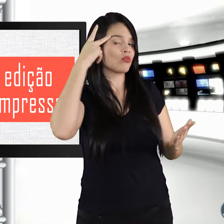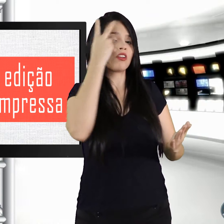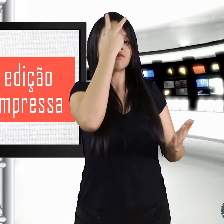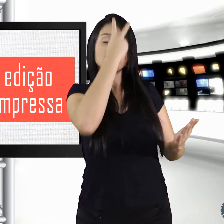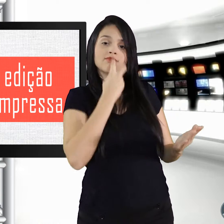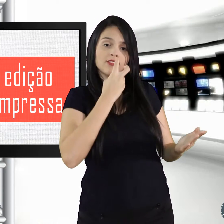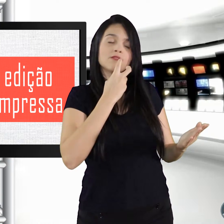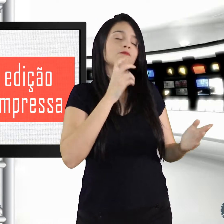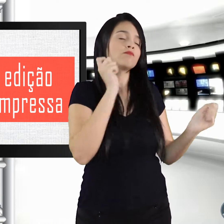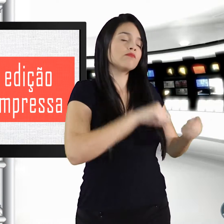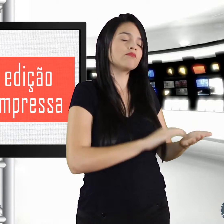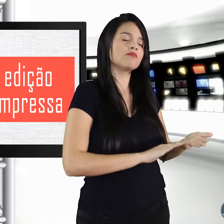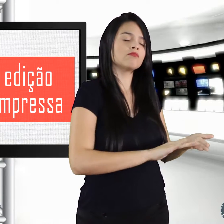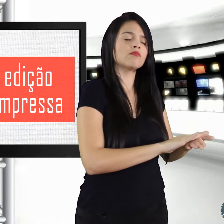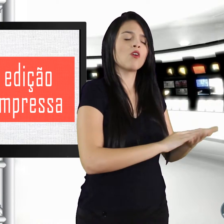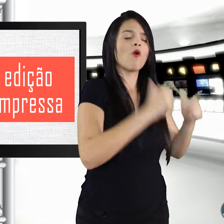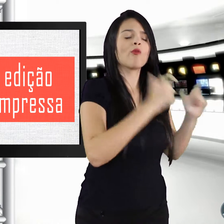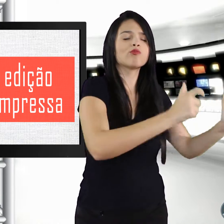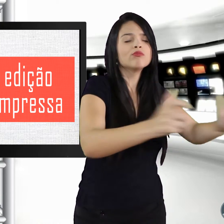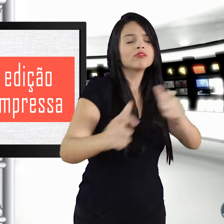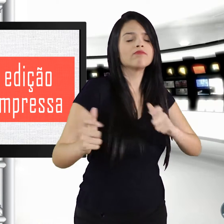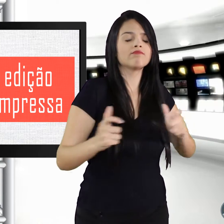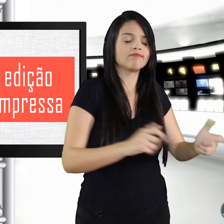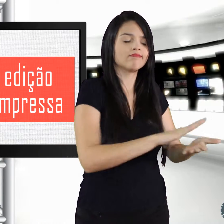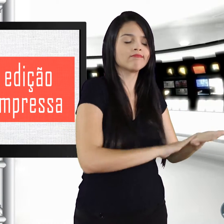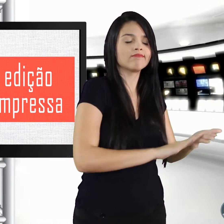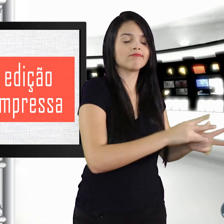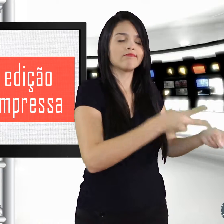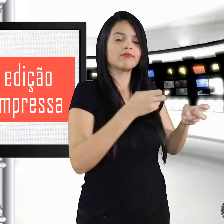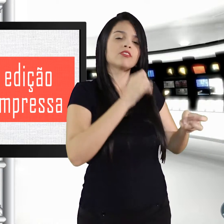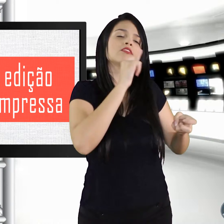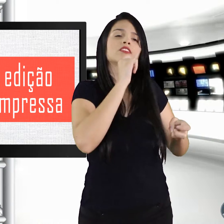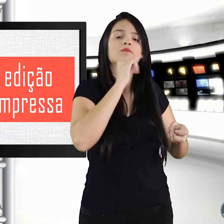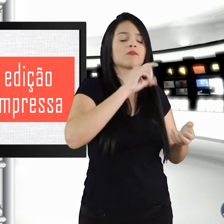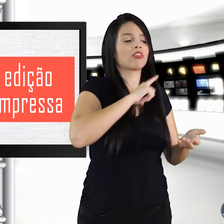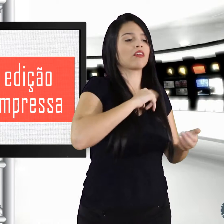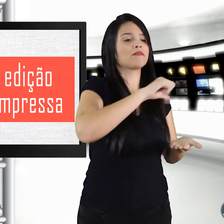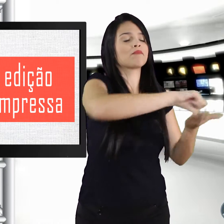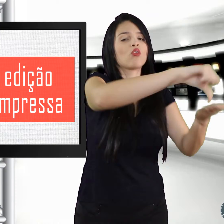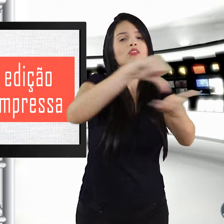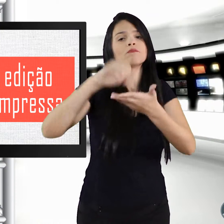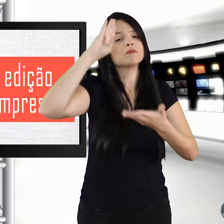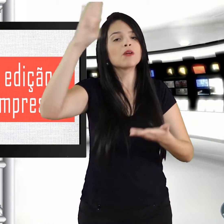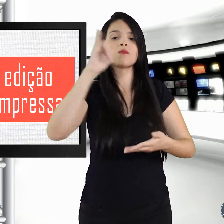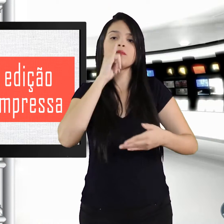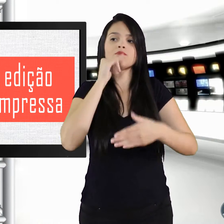visual orientar-se no meio em que está presente. Indicam os pontos de maior interesse, como saídas de emergência,